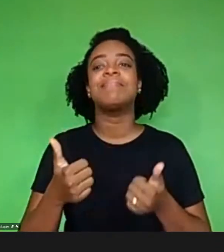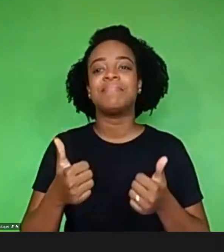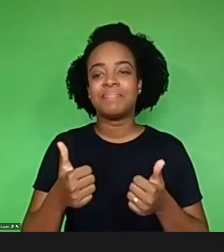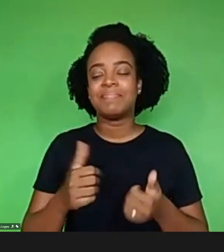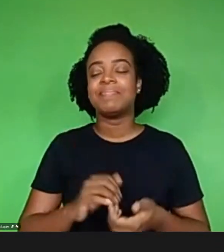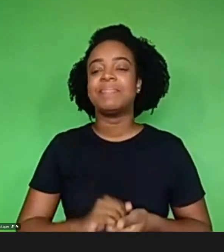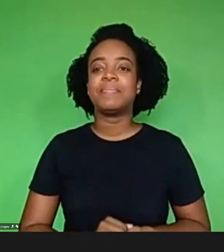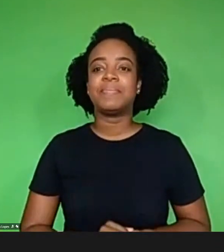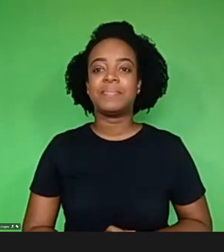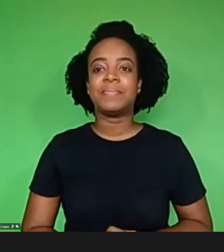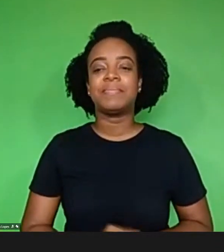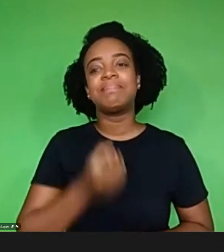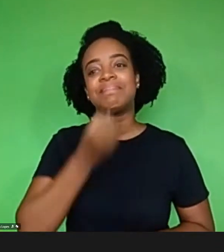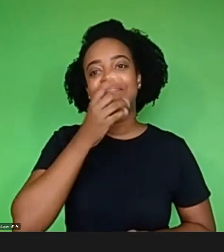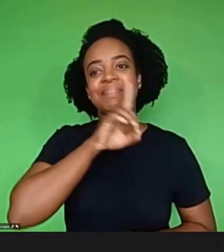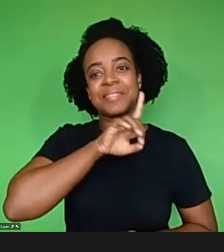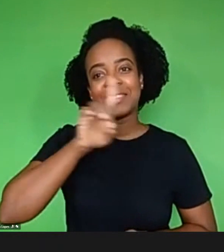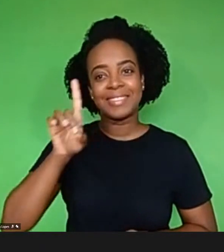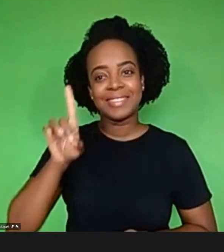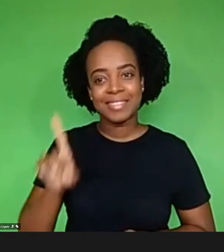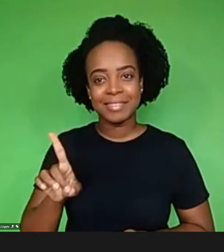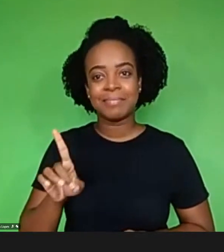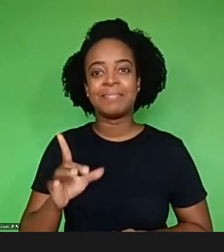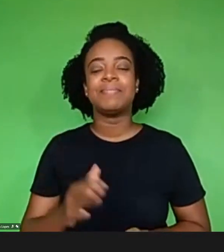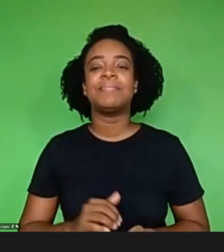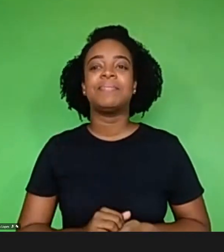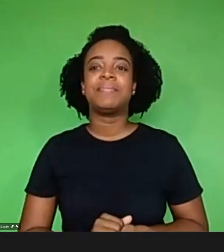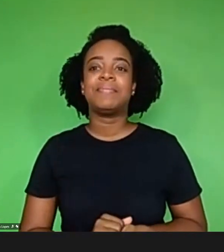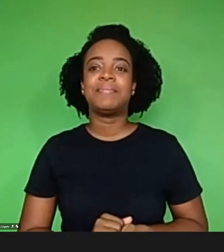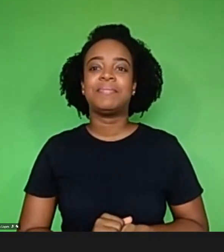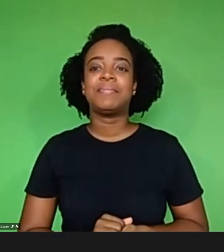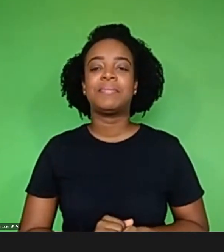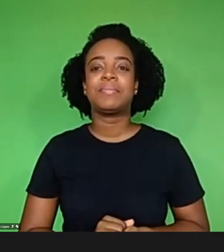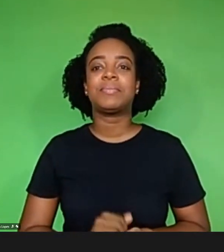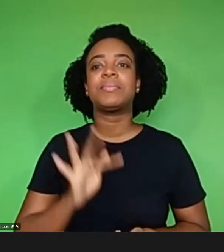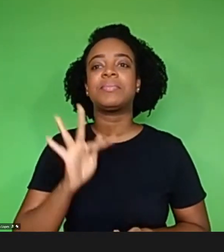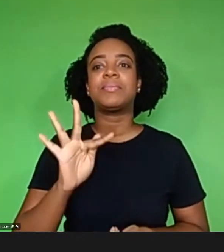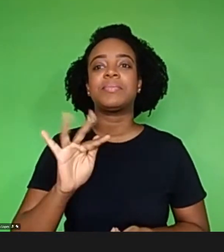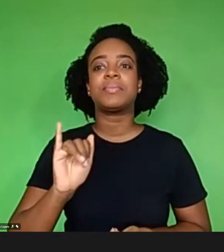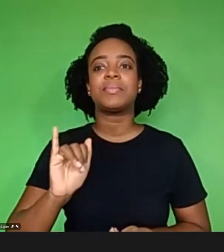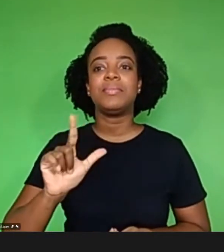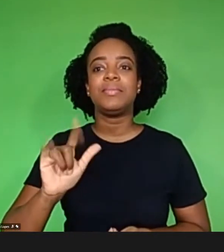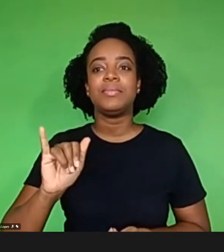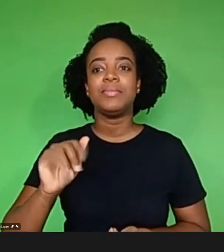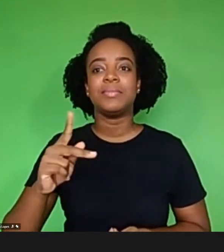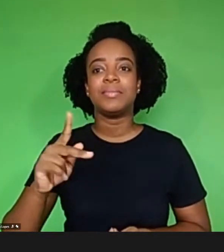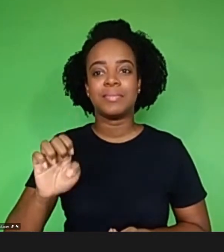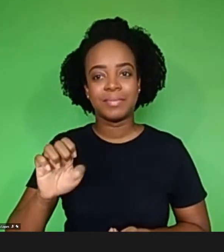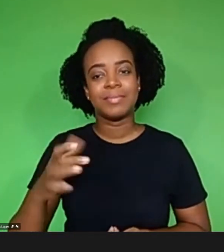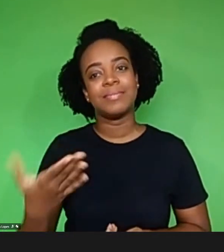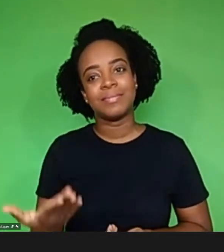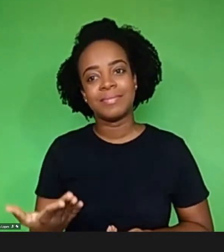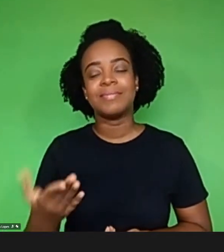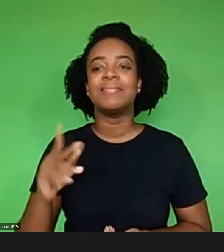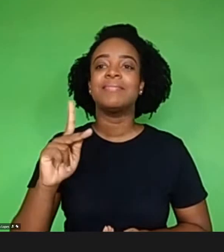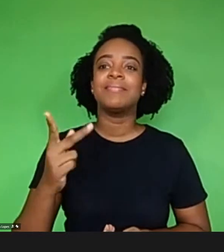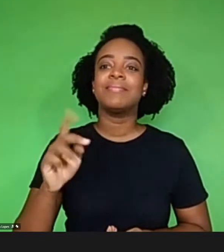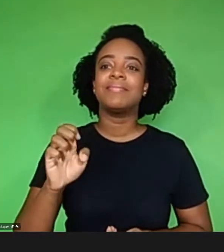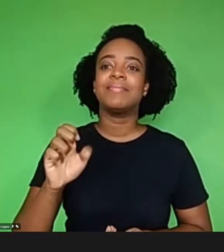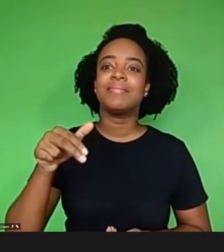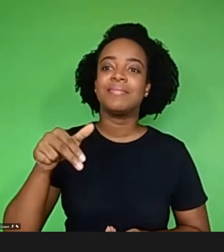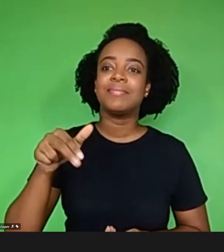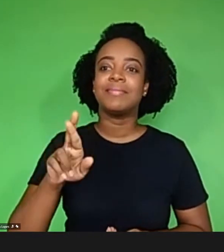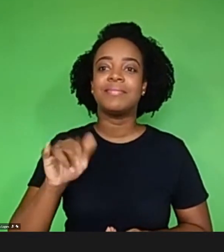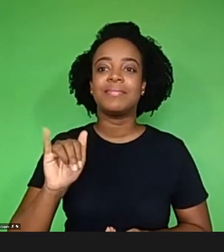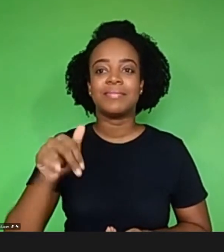Bom dia, salve Glaubinho, Felipe, Henrique, Carla, professora